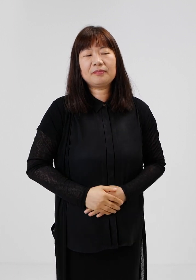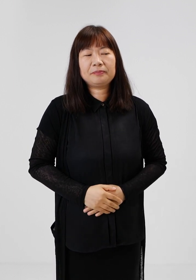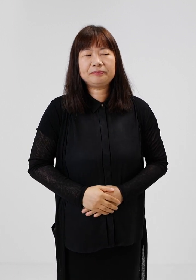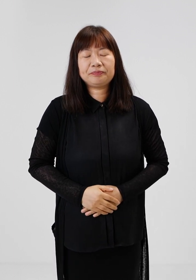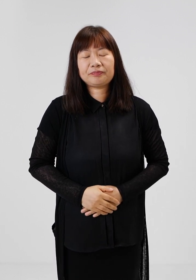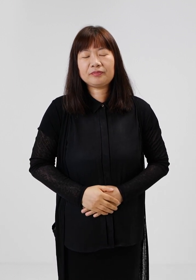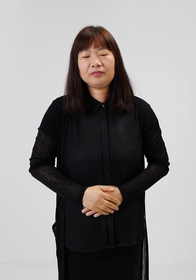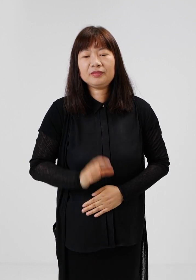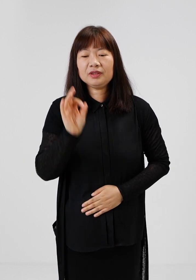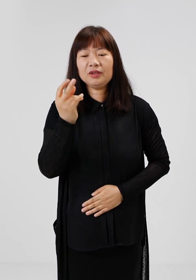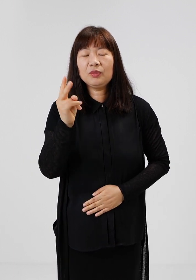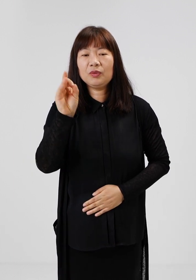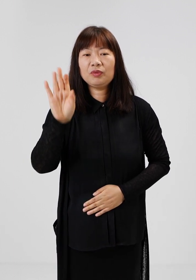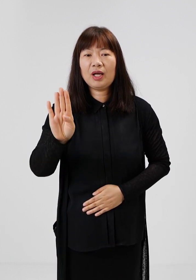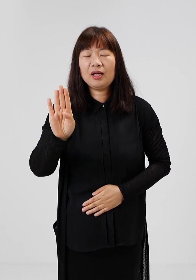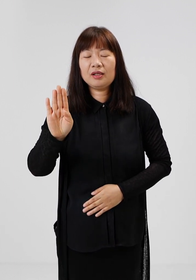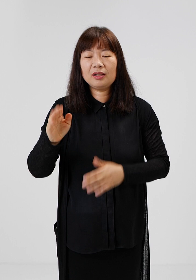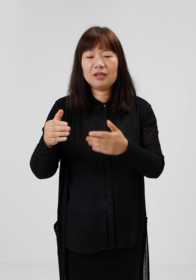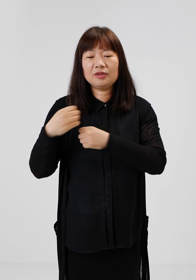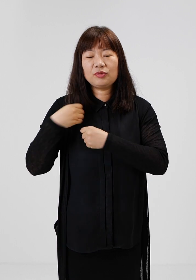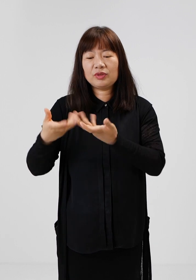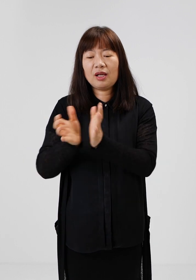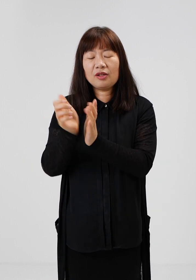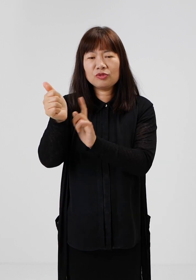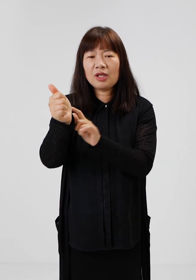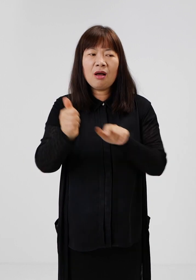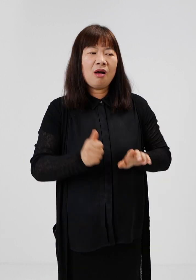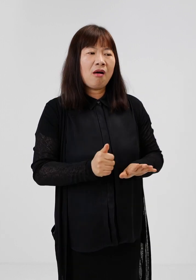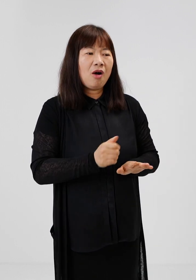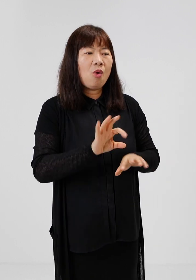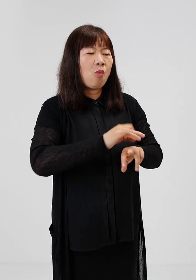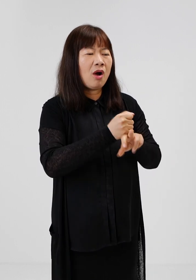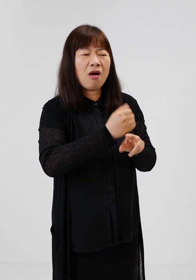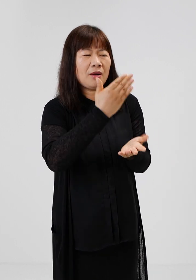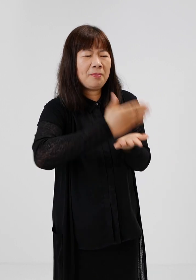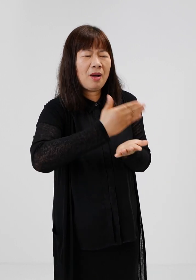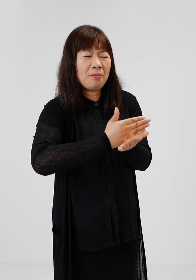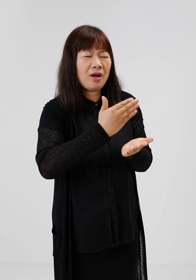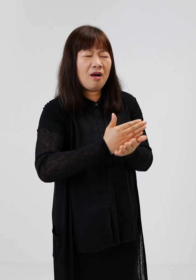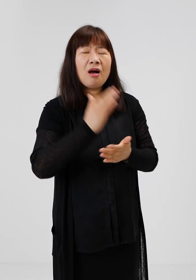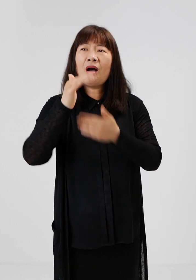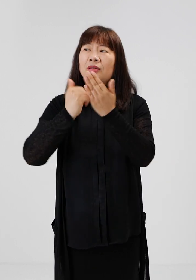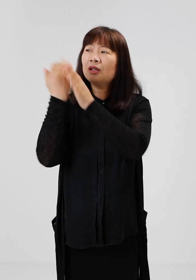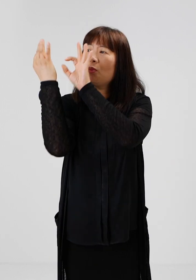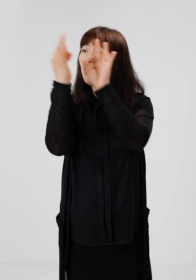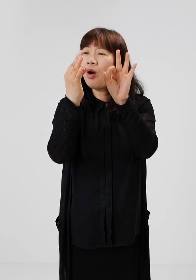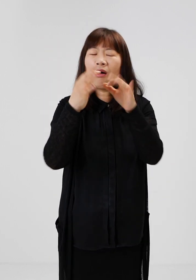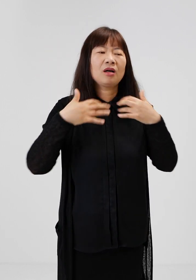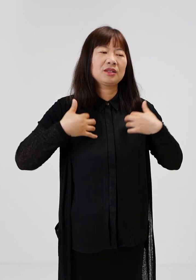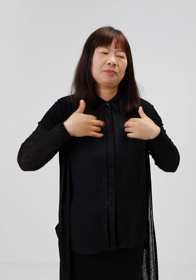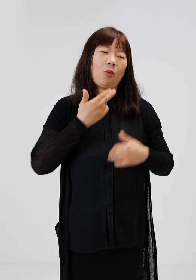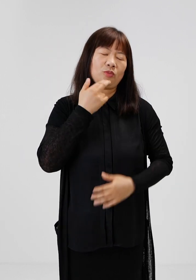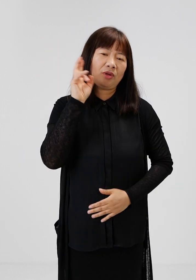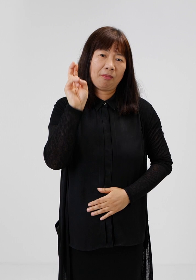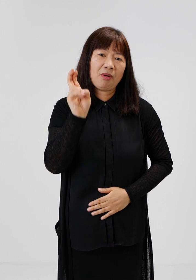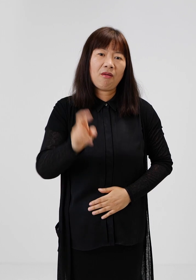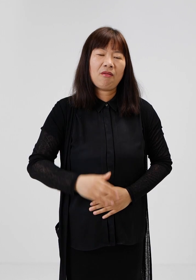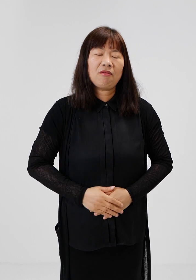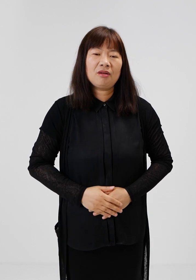이때 요압이라는 장군이 각하, 이러시면 안 됩니다. 하나님이 기뻐하지 않습니다.